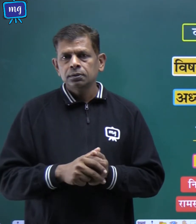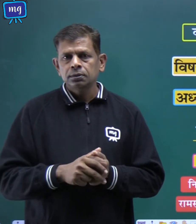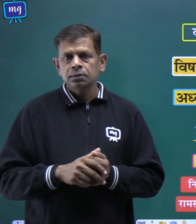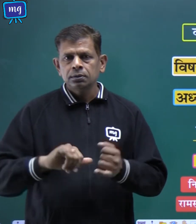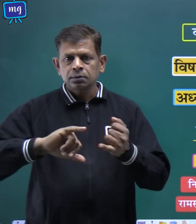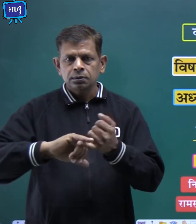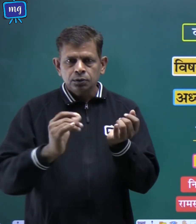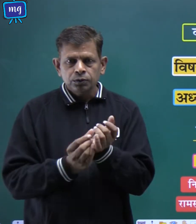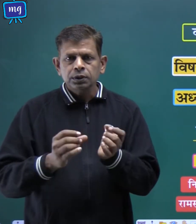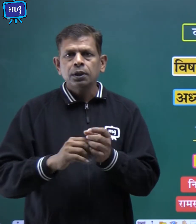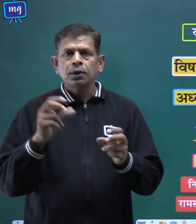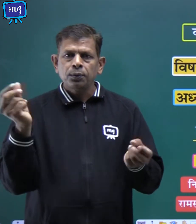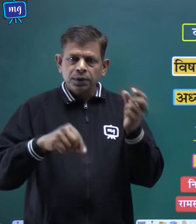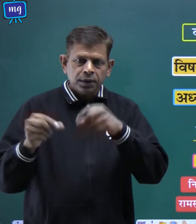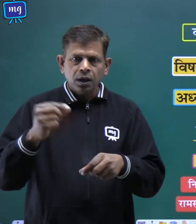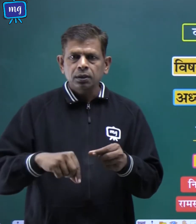विषय विज्ञान